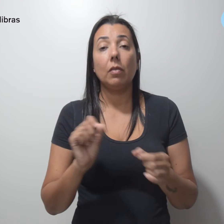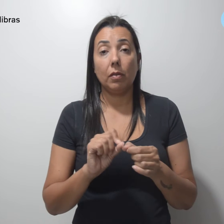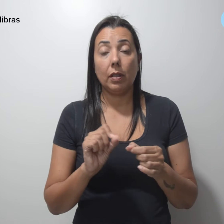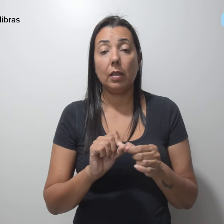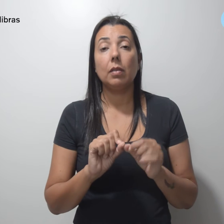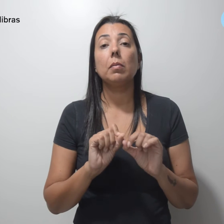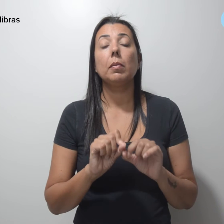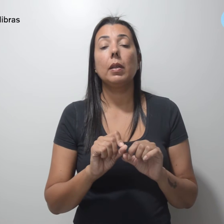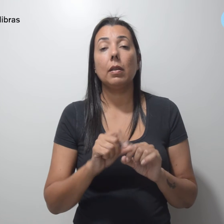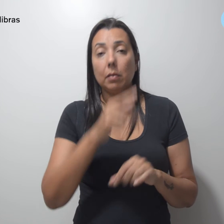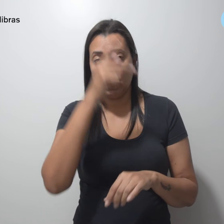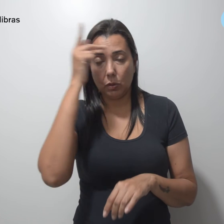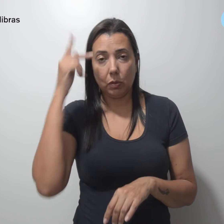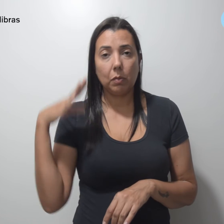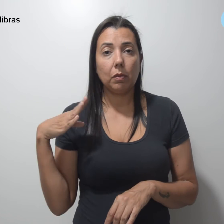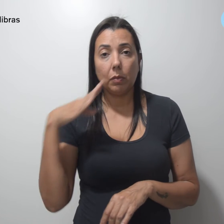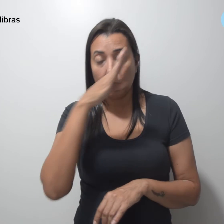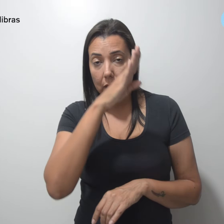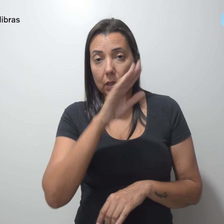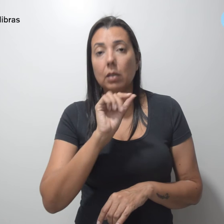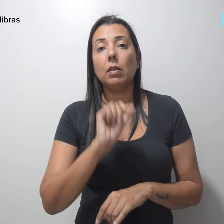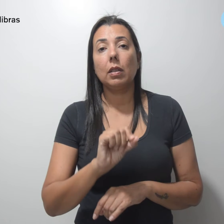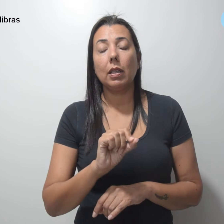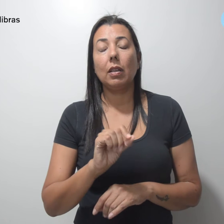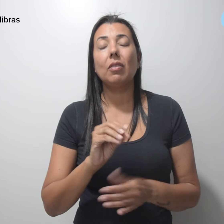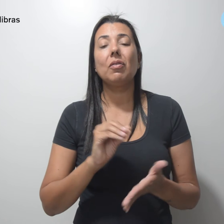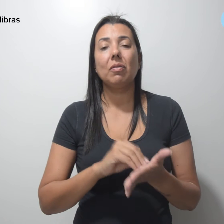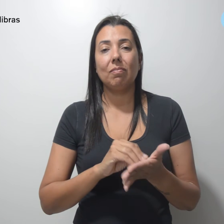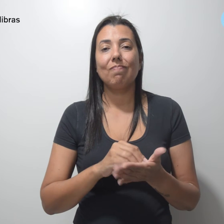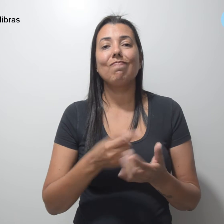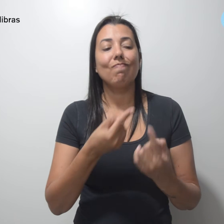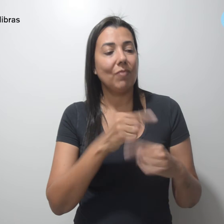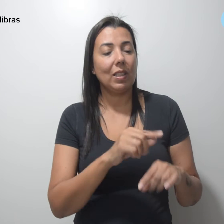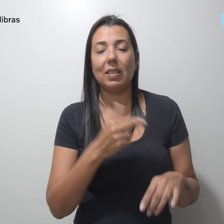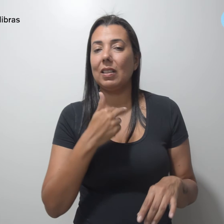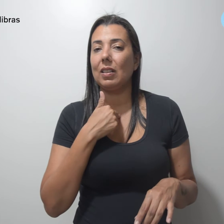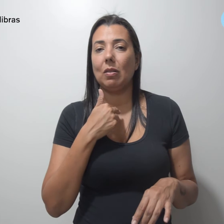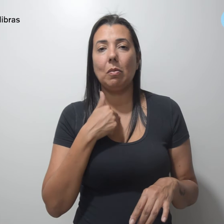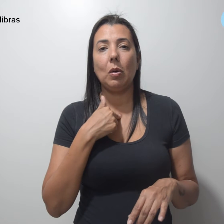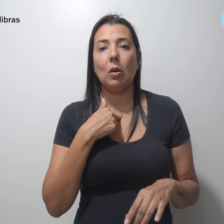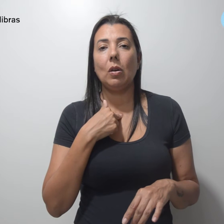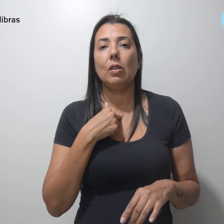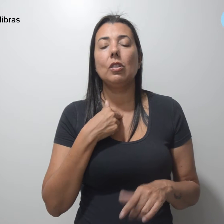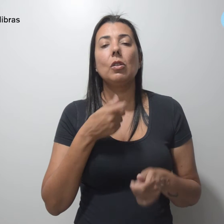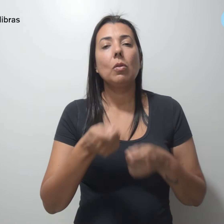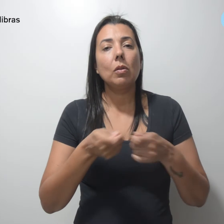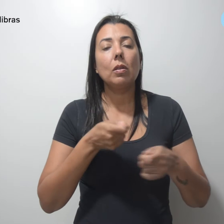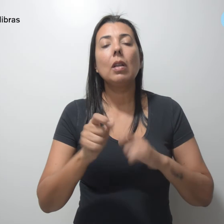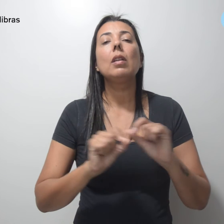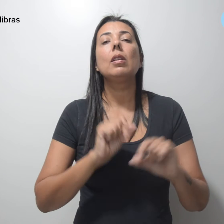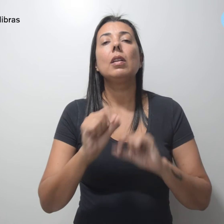pelos bolsonaristas, são ilegítimas e não podem ser denominadas de